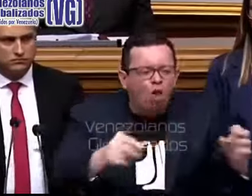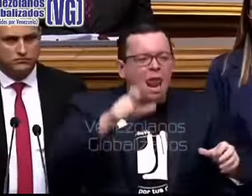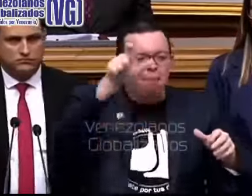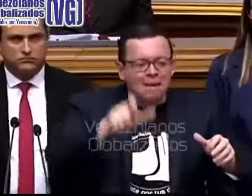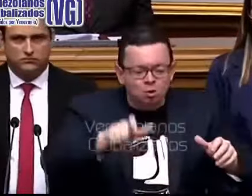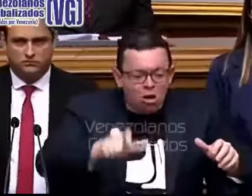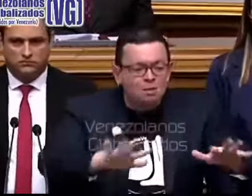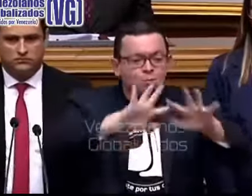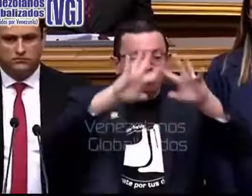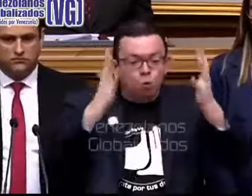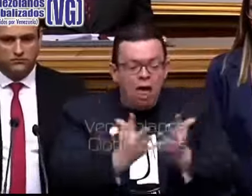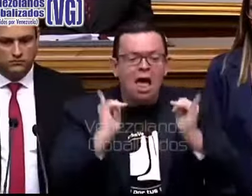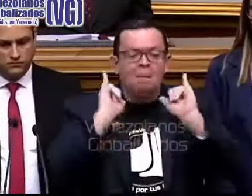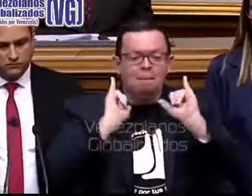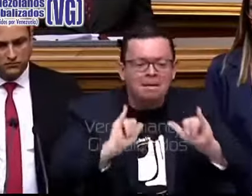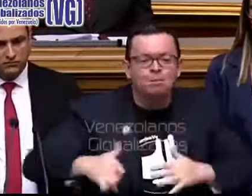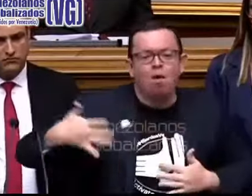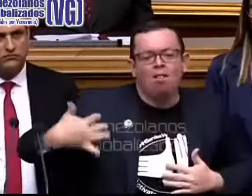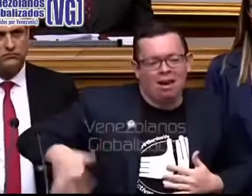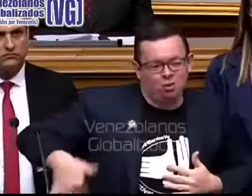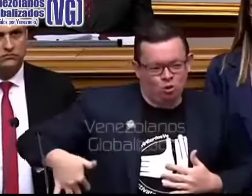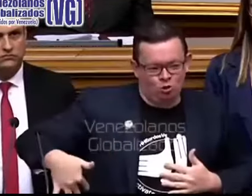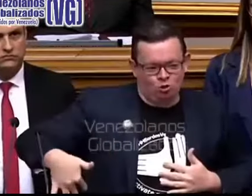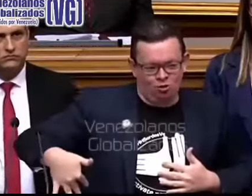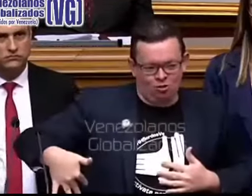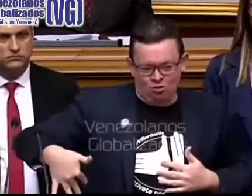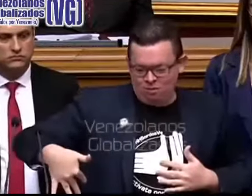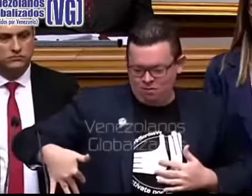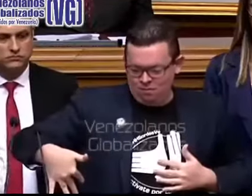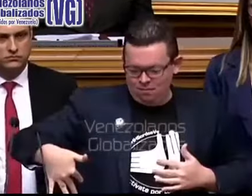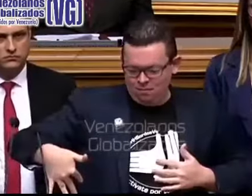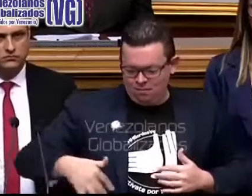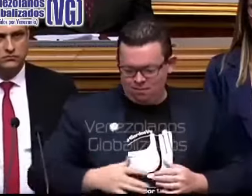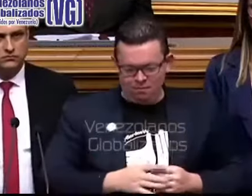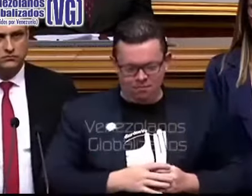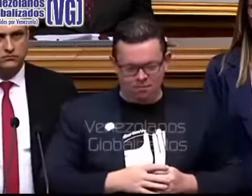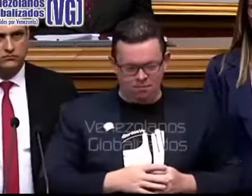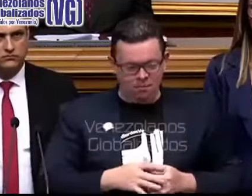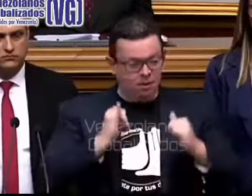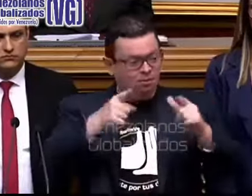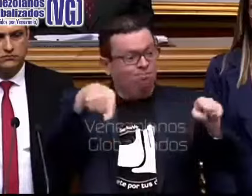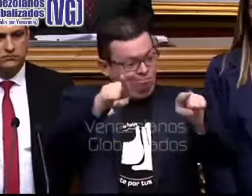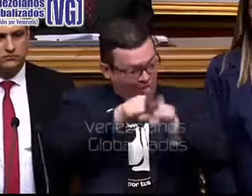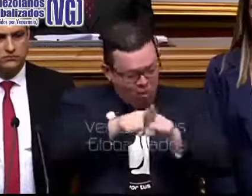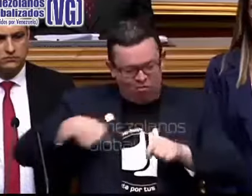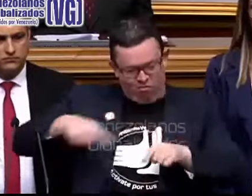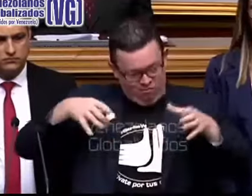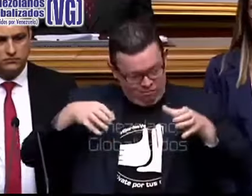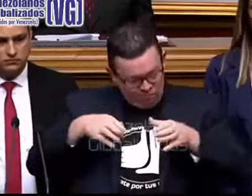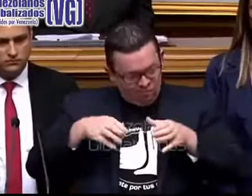¿Qué dice esa declaración? Que todas las personas en cualquier lugar del mundo tienen los mismos derechos. Y así queremos que se nos vean,